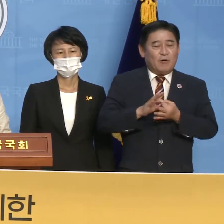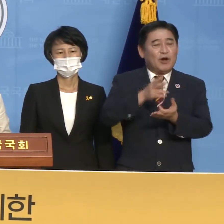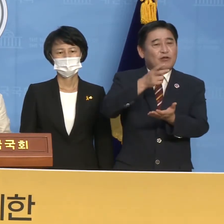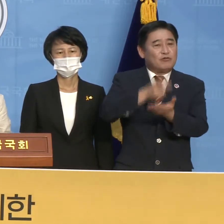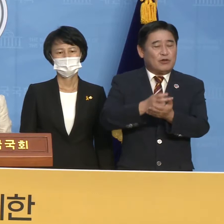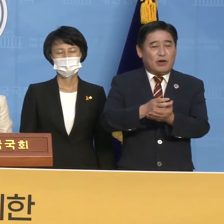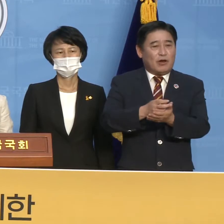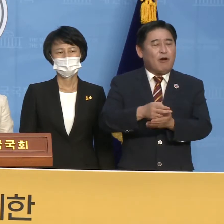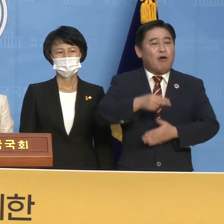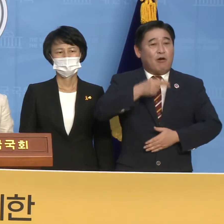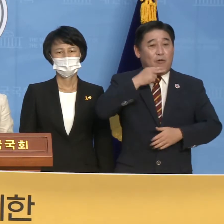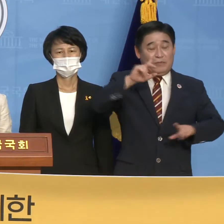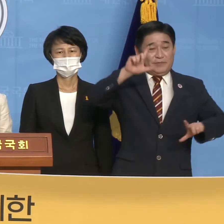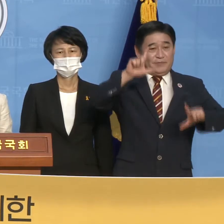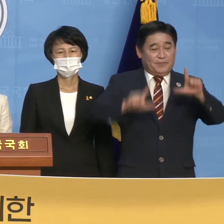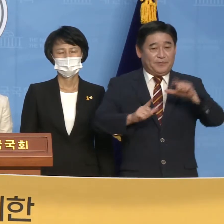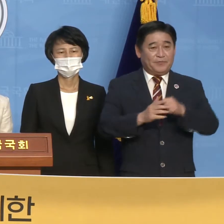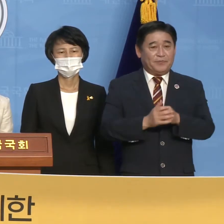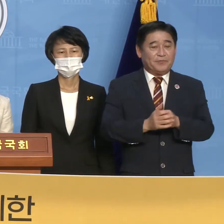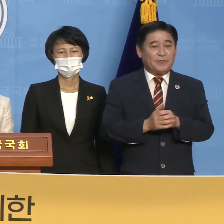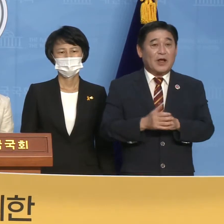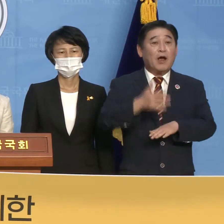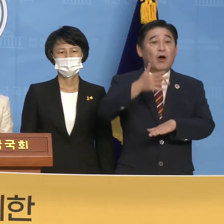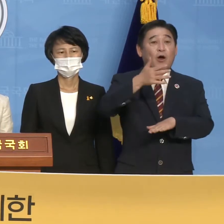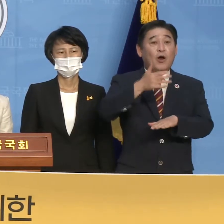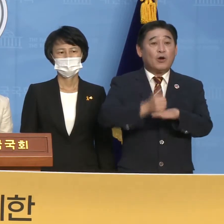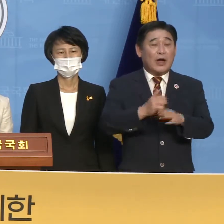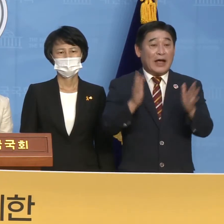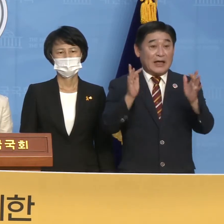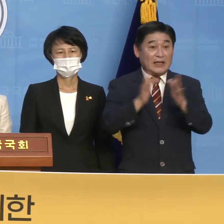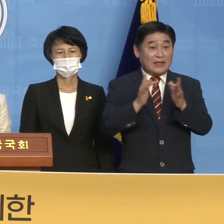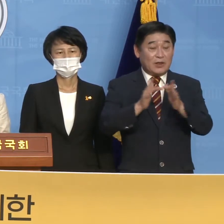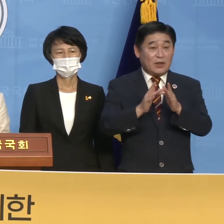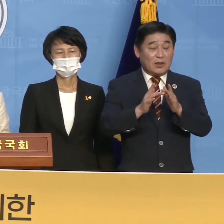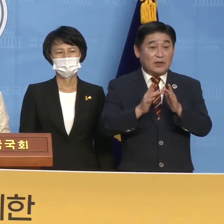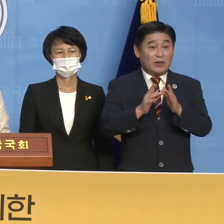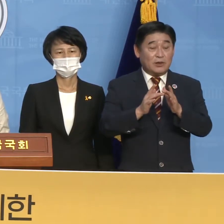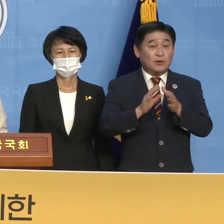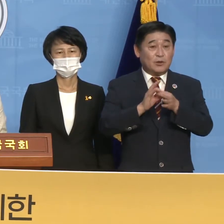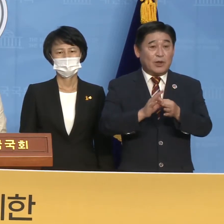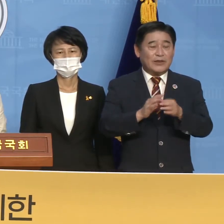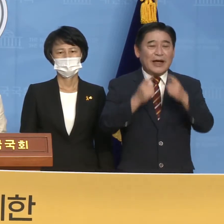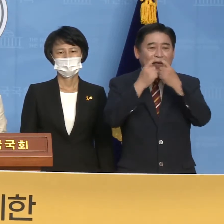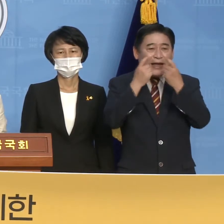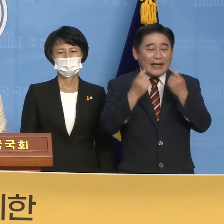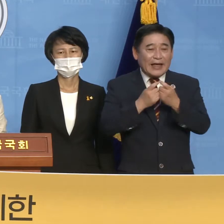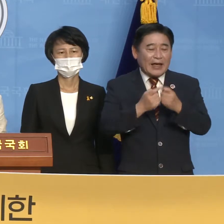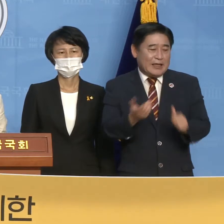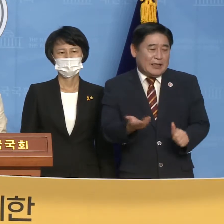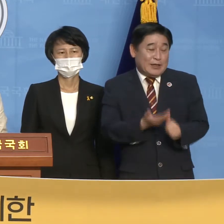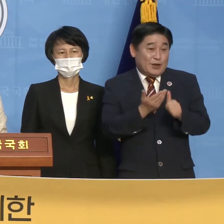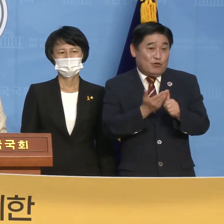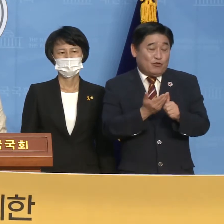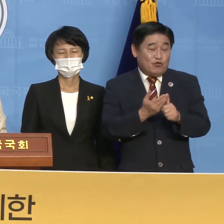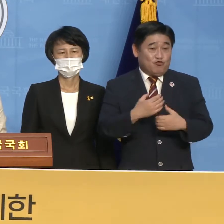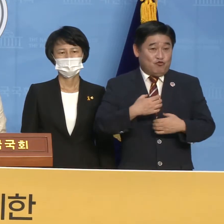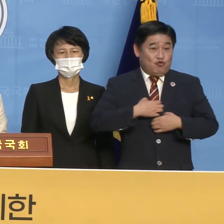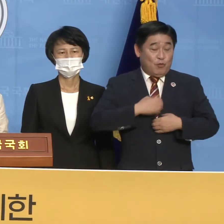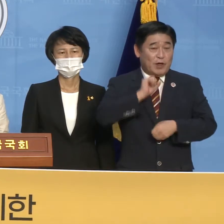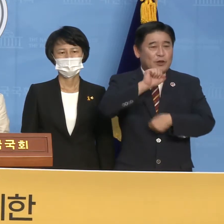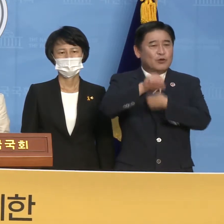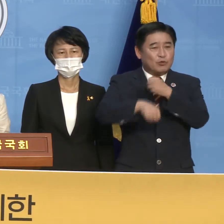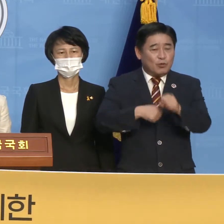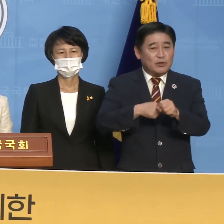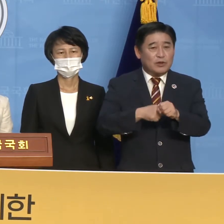지금 전무한 상태입니다. 그 결과 인터넷에서는 클릭 한 번으로 개인이 기르기에 위험한